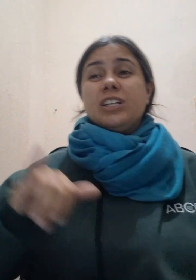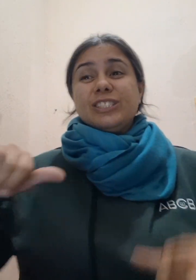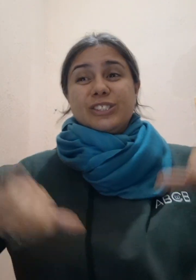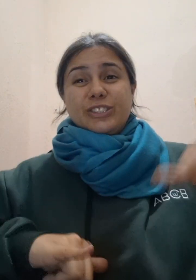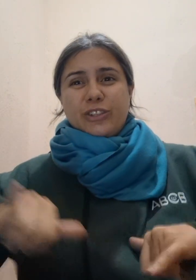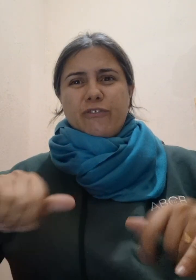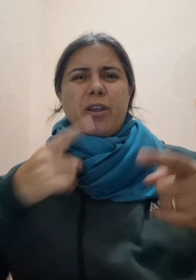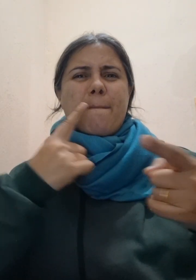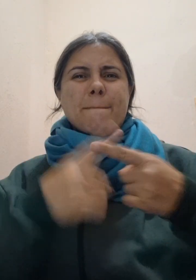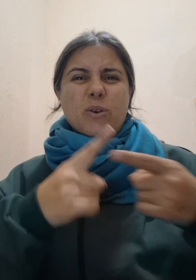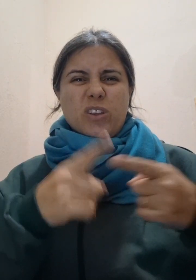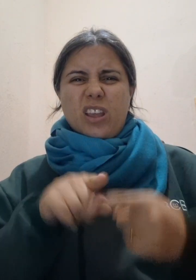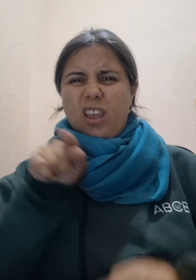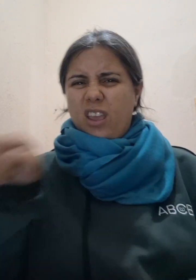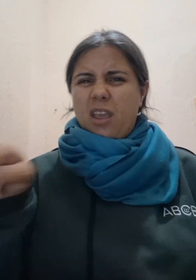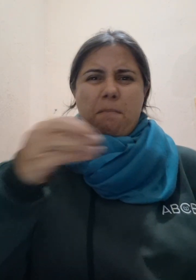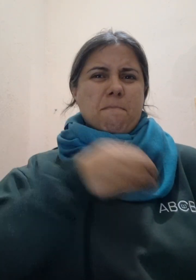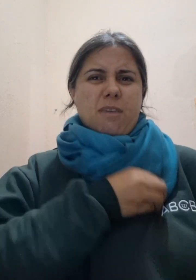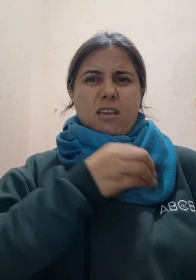ele falou que Jó